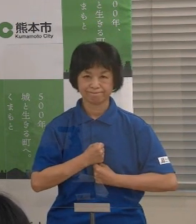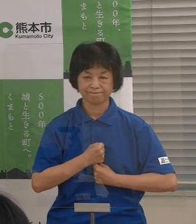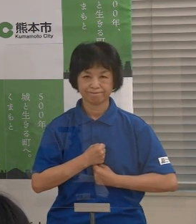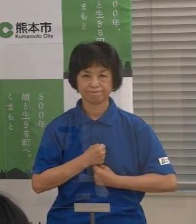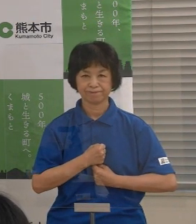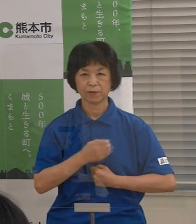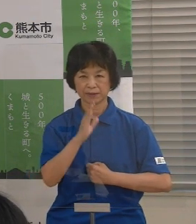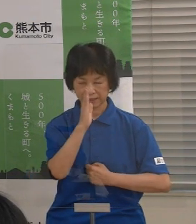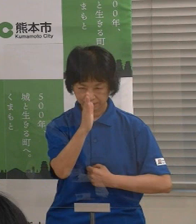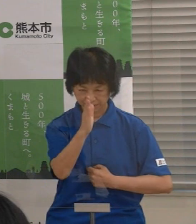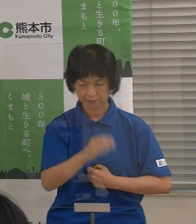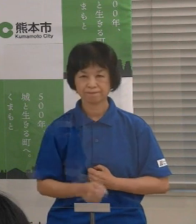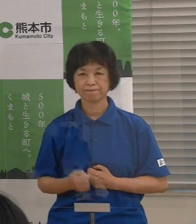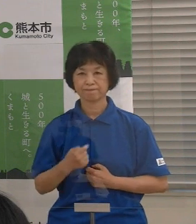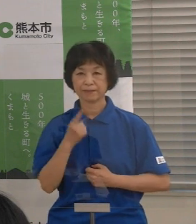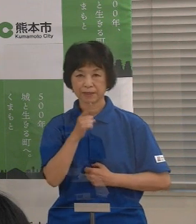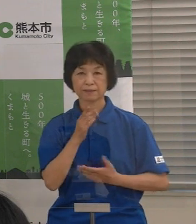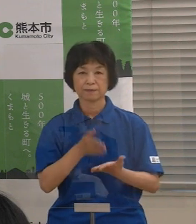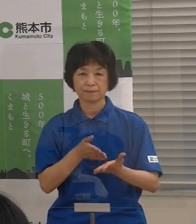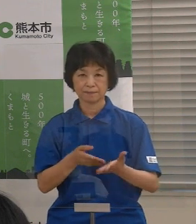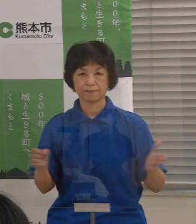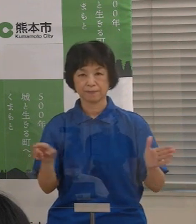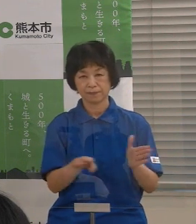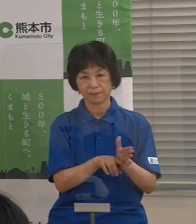。私の方からは以上です。